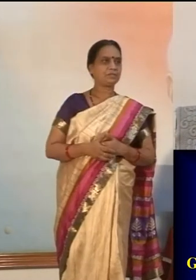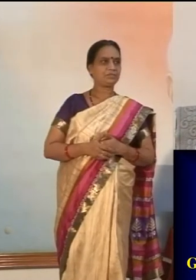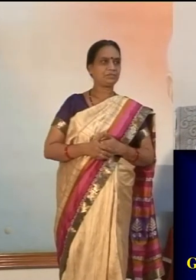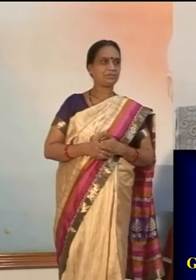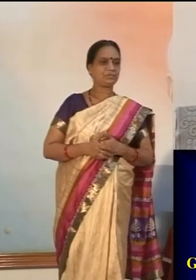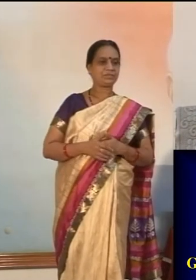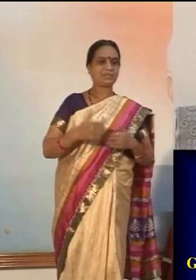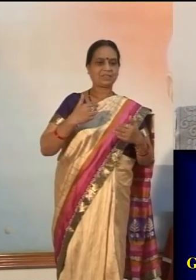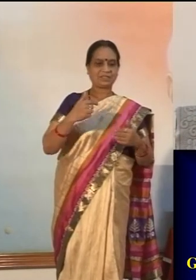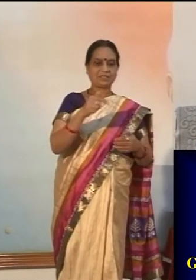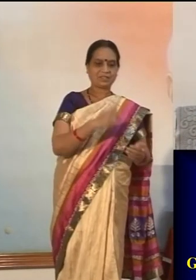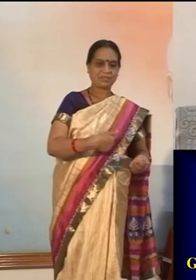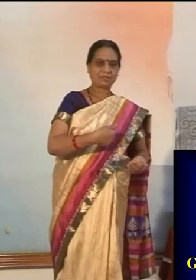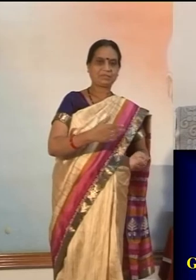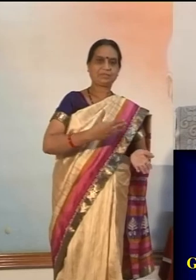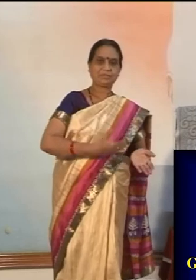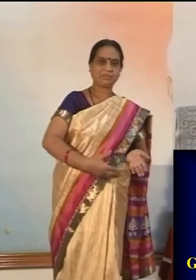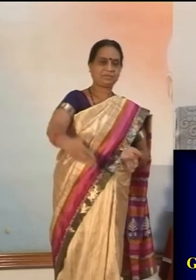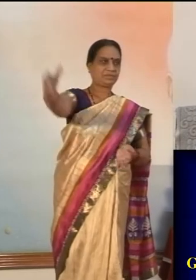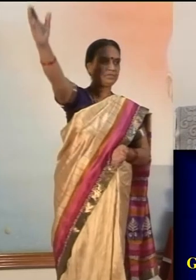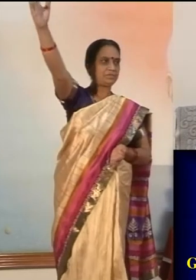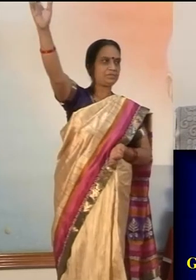कि आप भी चलिए।